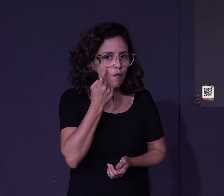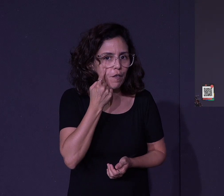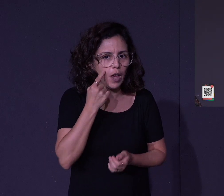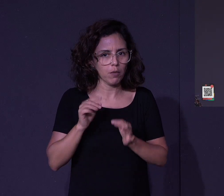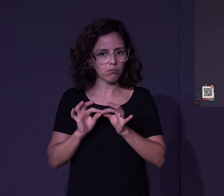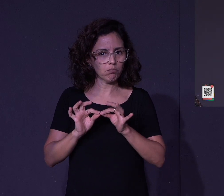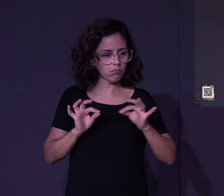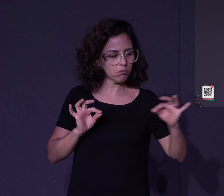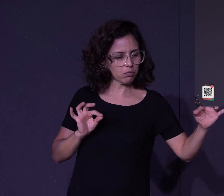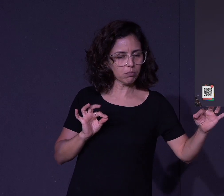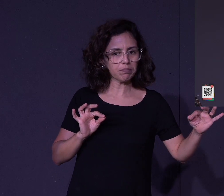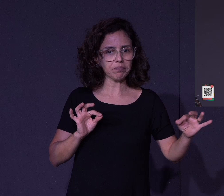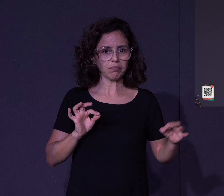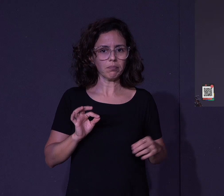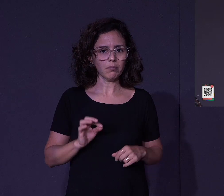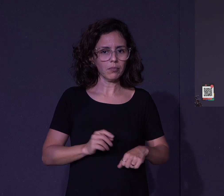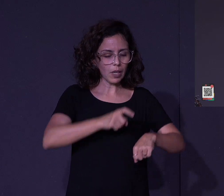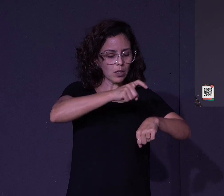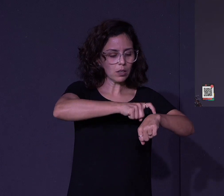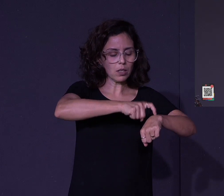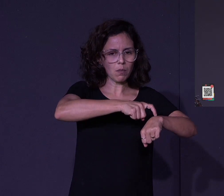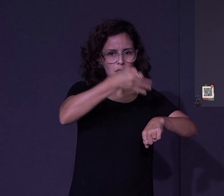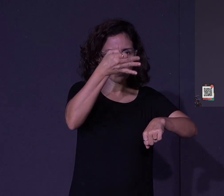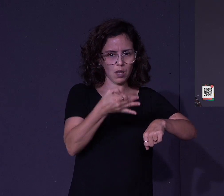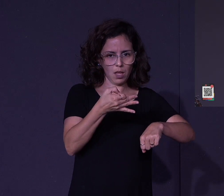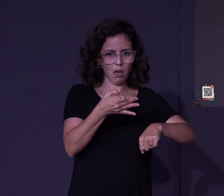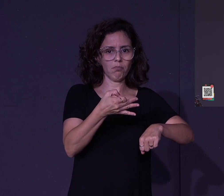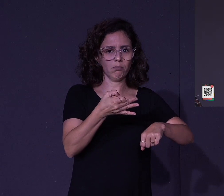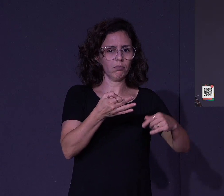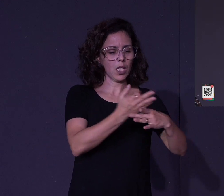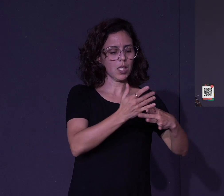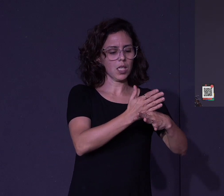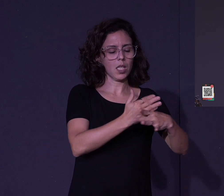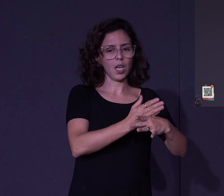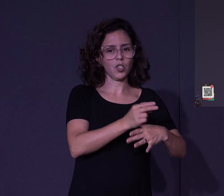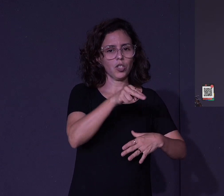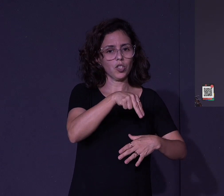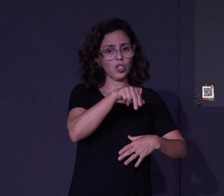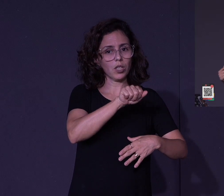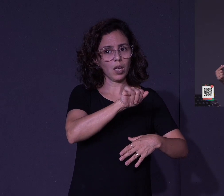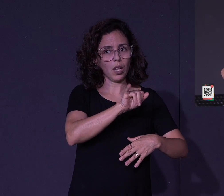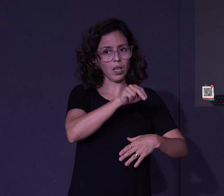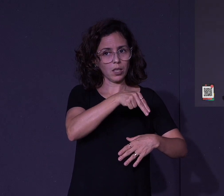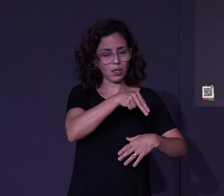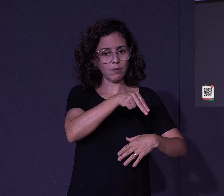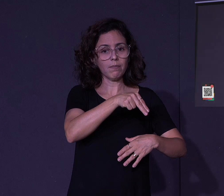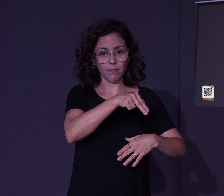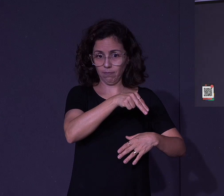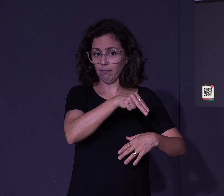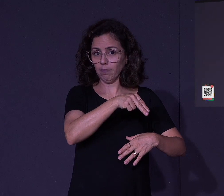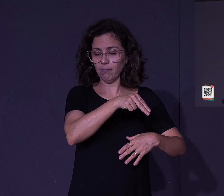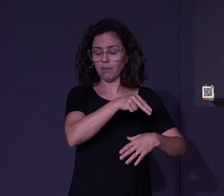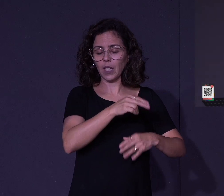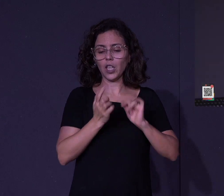naquele momento, na porta da cidade, conduzindo a sua caravana, que é a caravana da